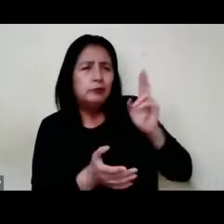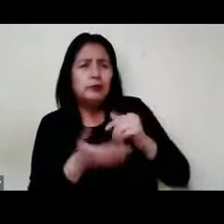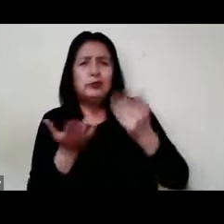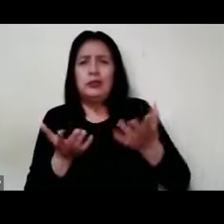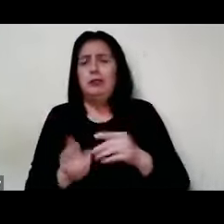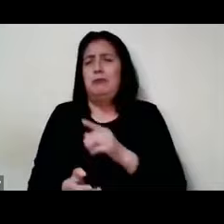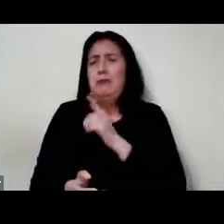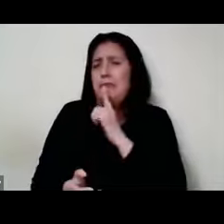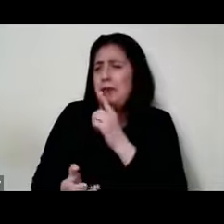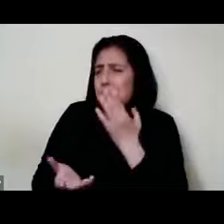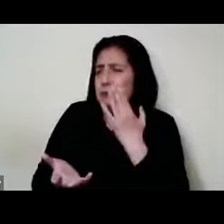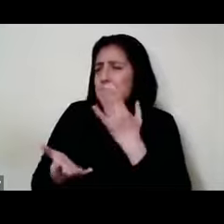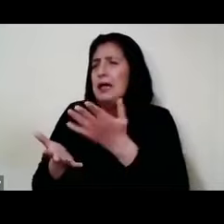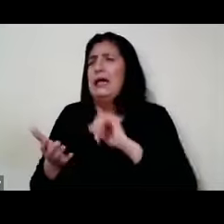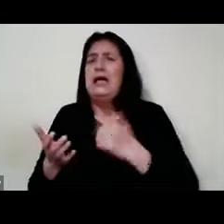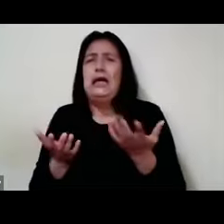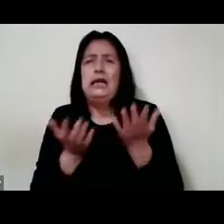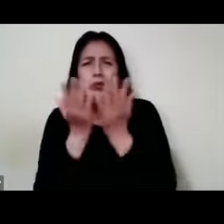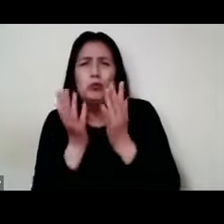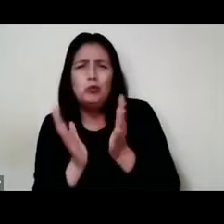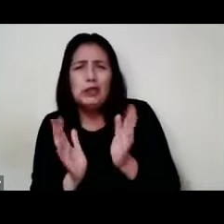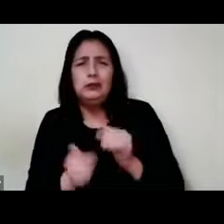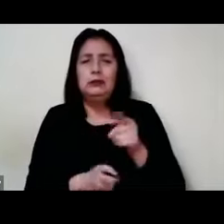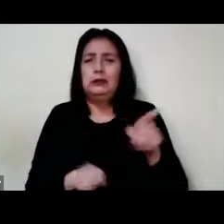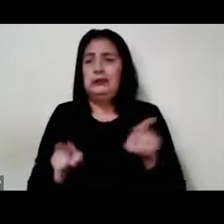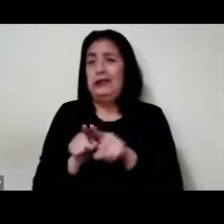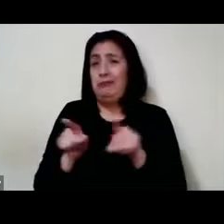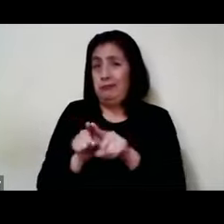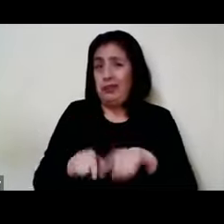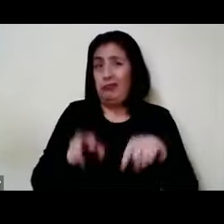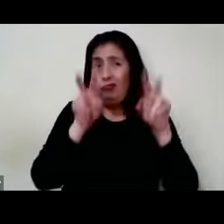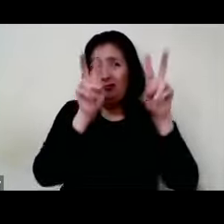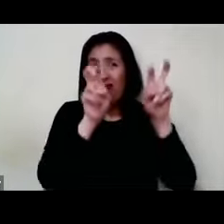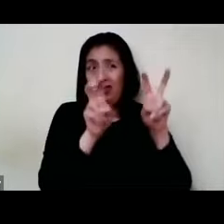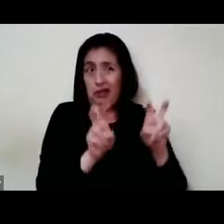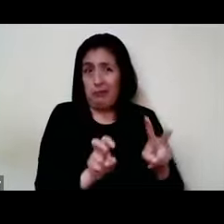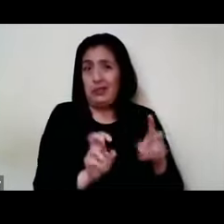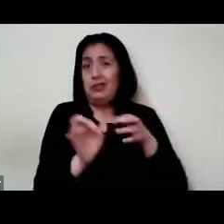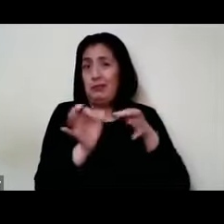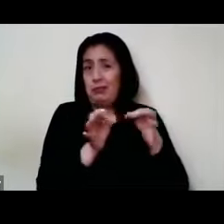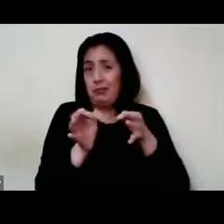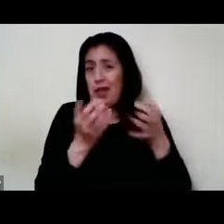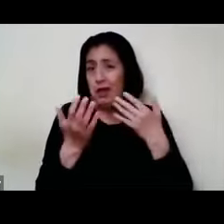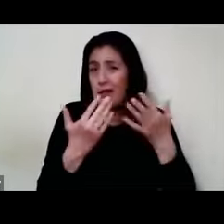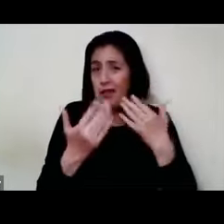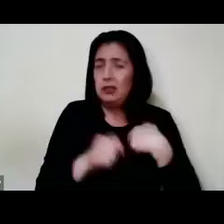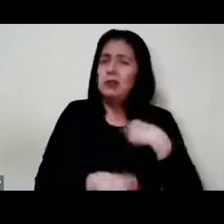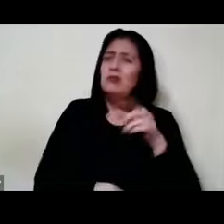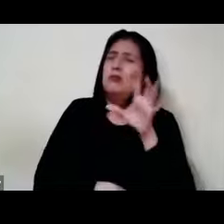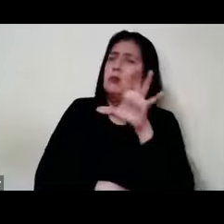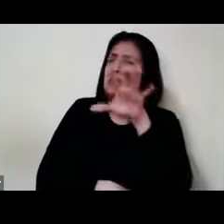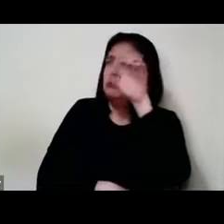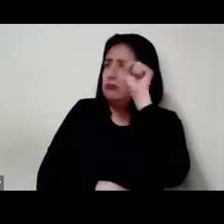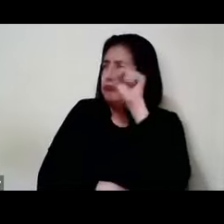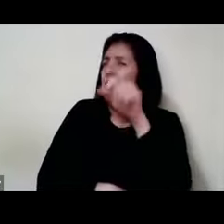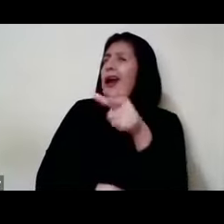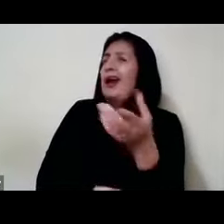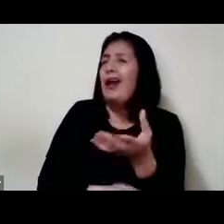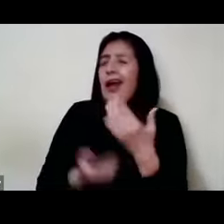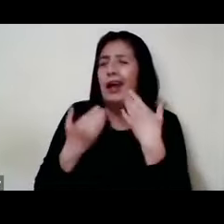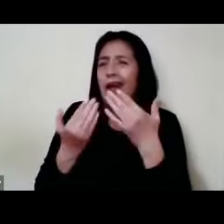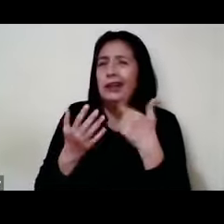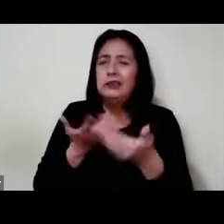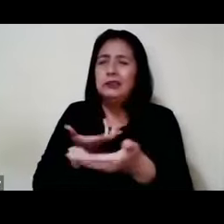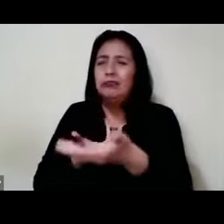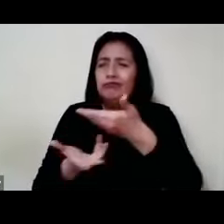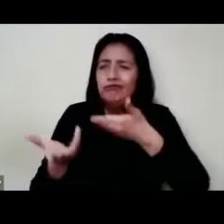los estudiantes. Son además temas que he podido captarlos gracias al intercambio